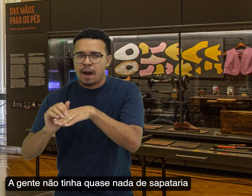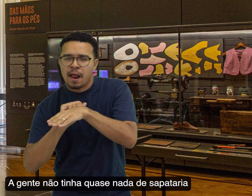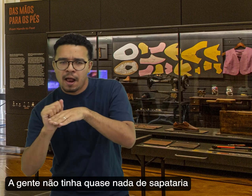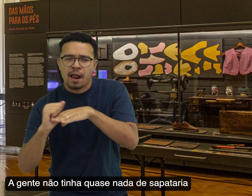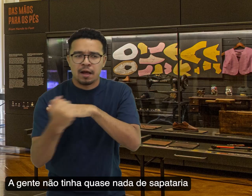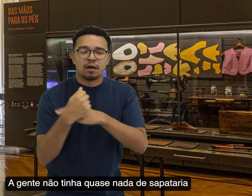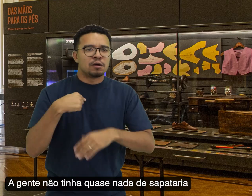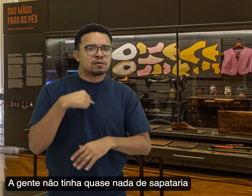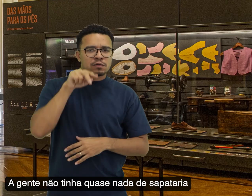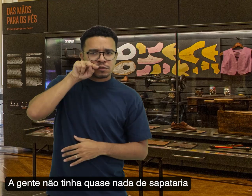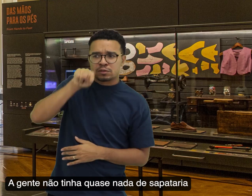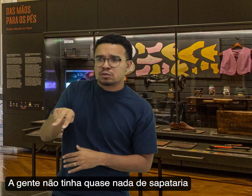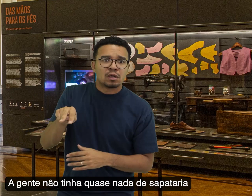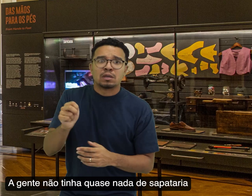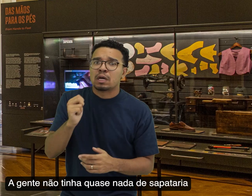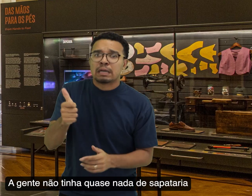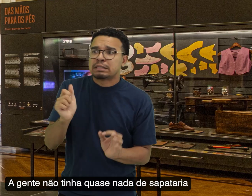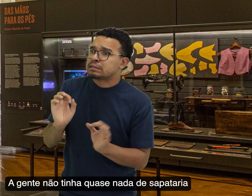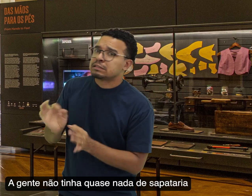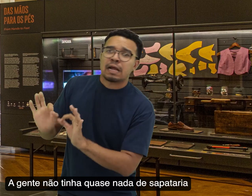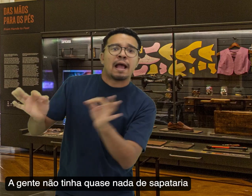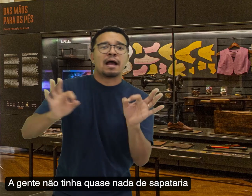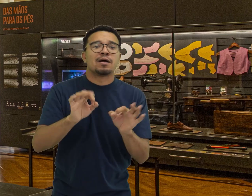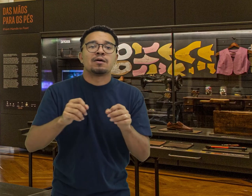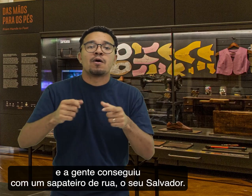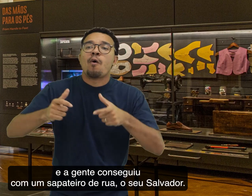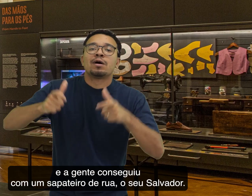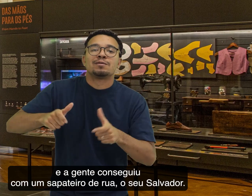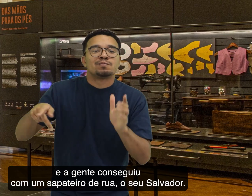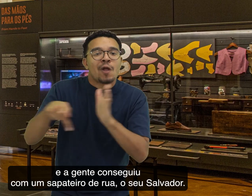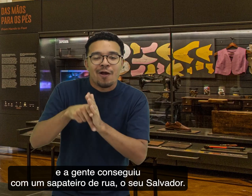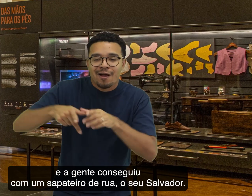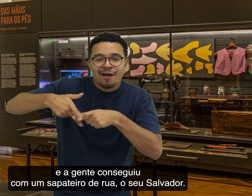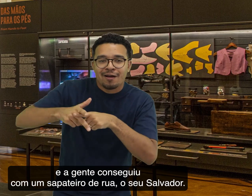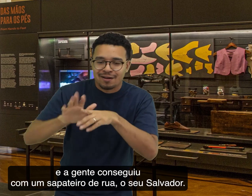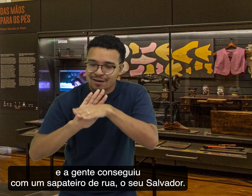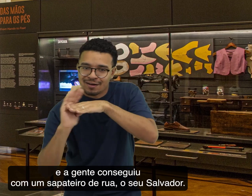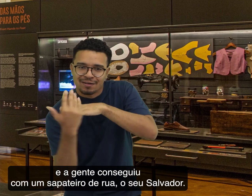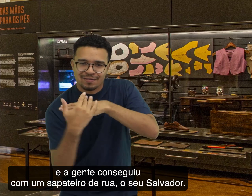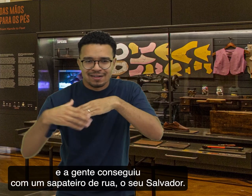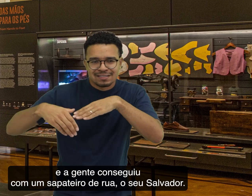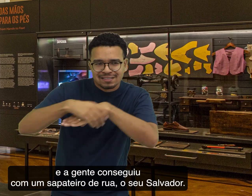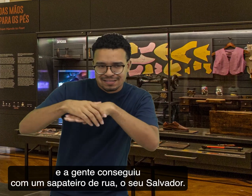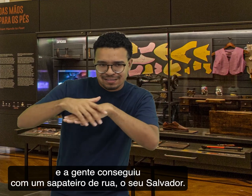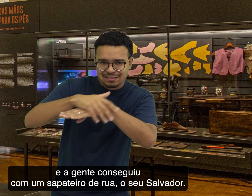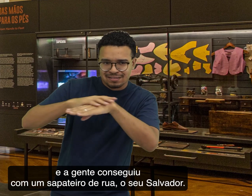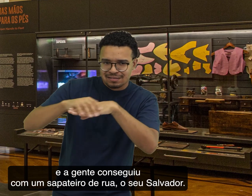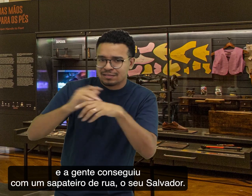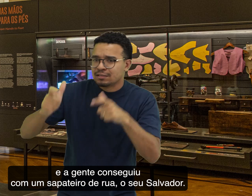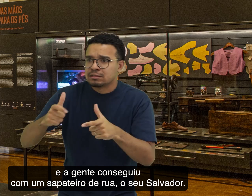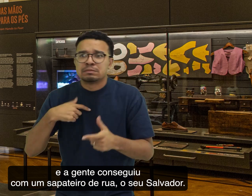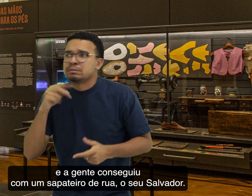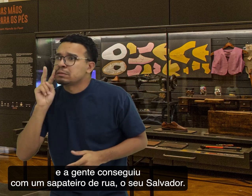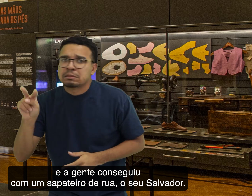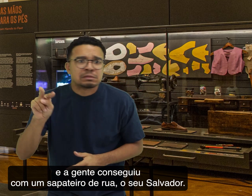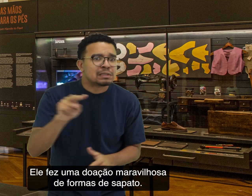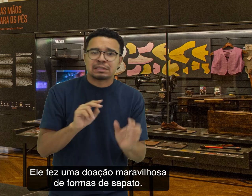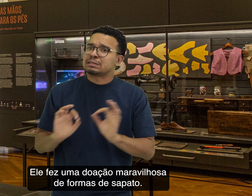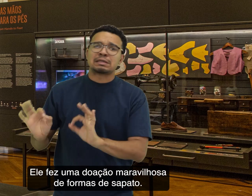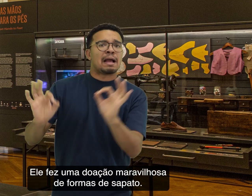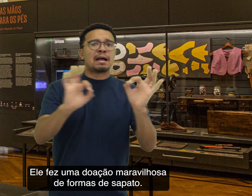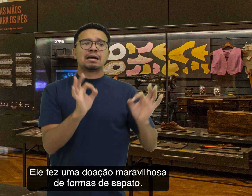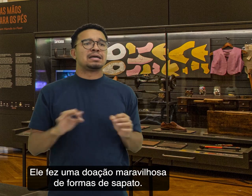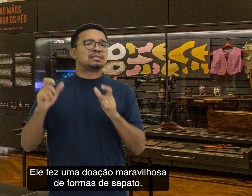busca com sapataria. A gente não tinha quase nada de sapataria. E a gente conseguiu, com um sapateiro de rua, o